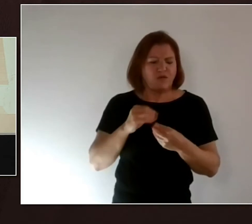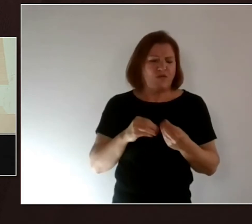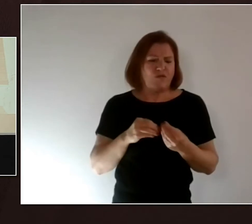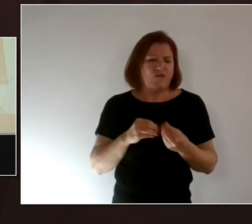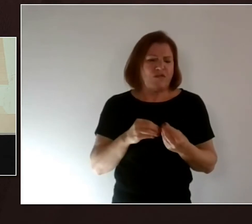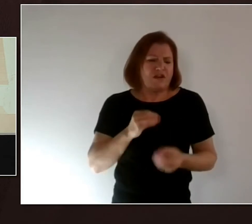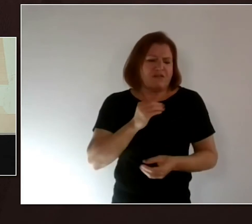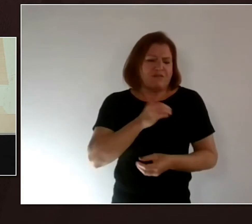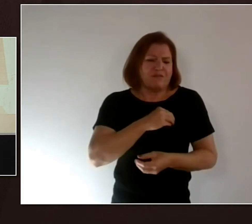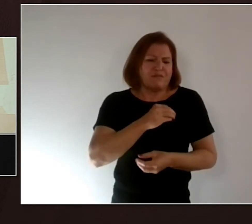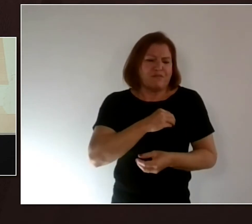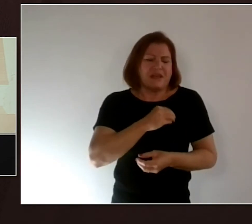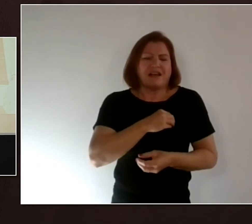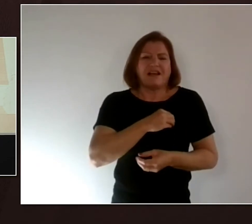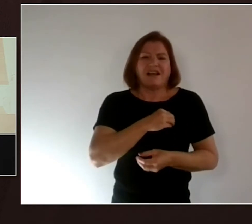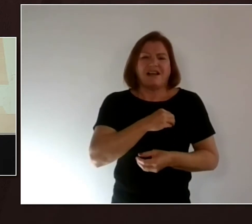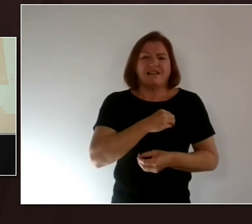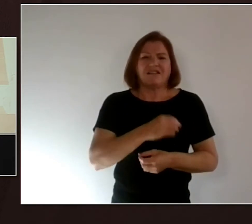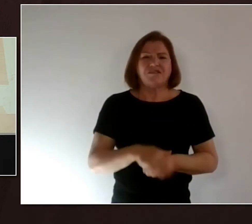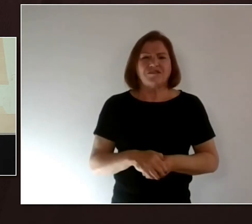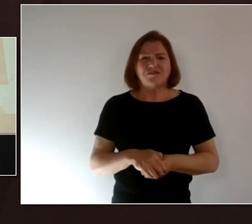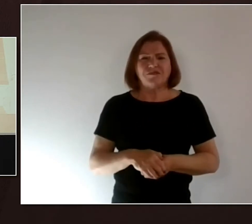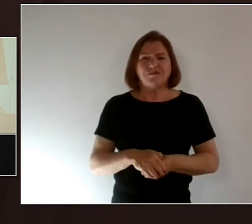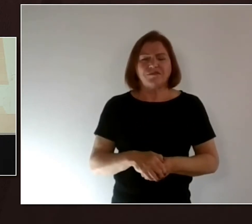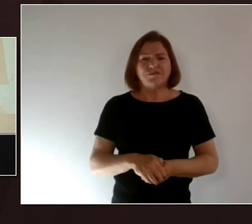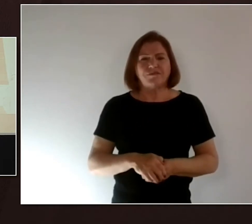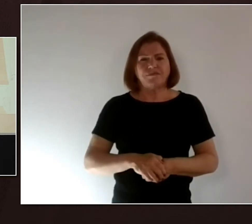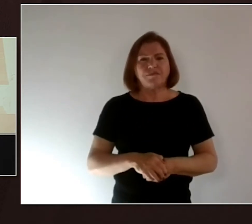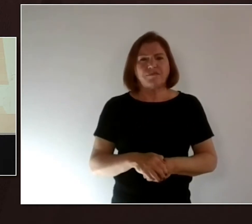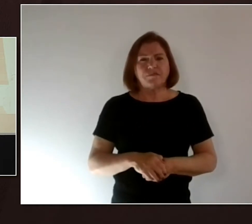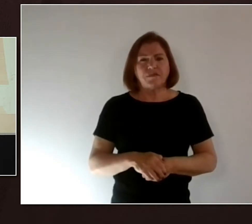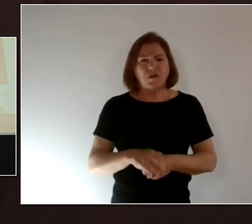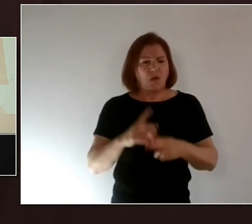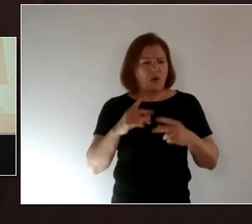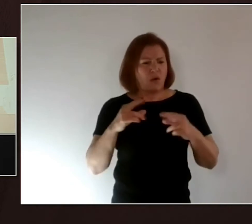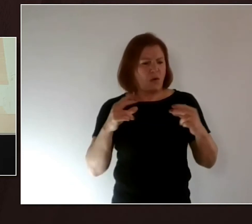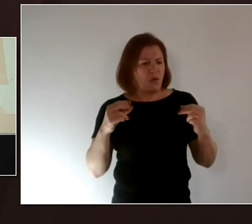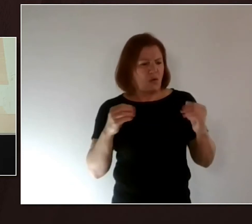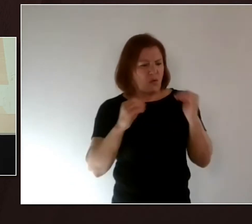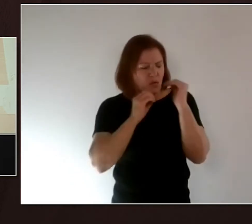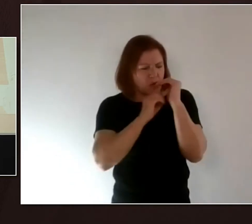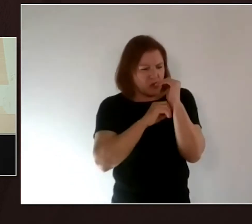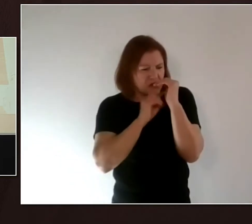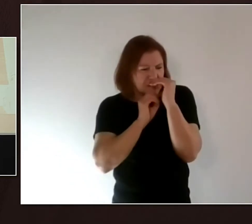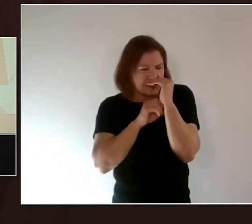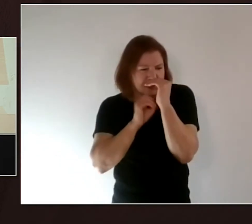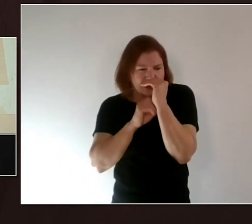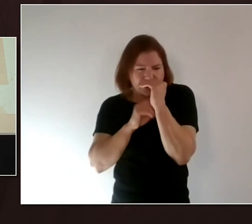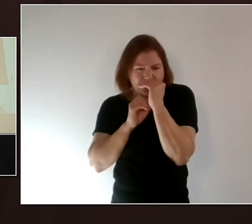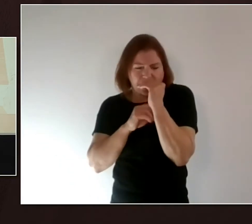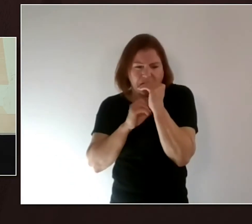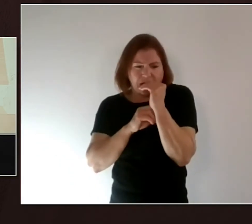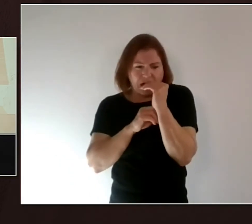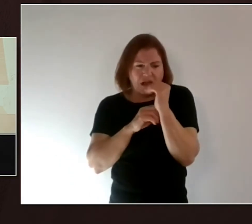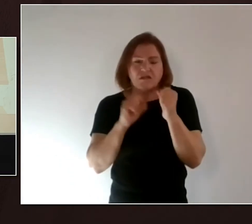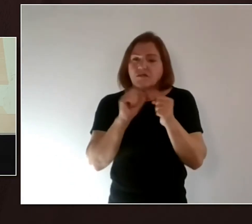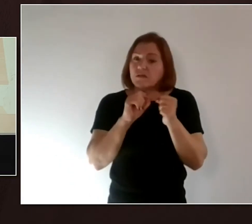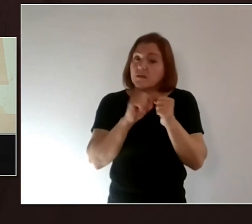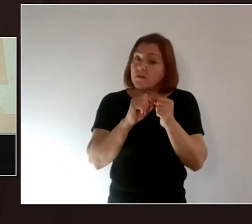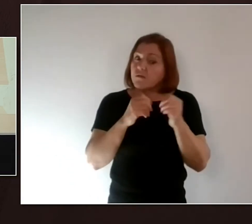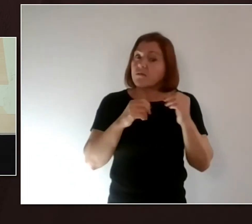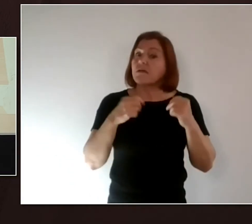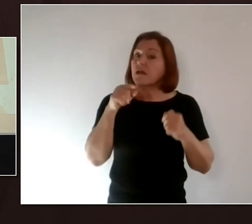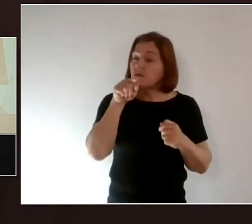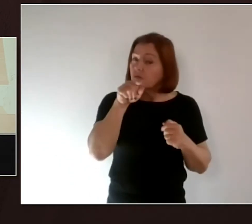Eu não posso falar em público, irmãos, isso, se alguma coisa você fez no passado errado, vamos